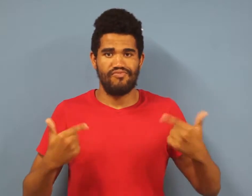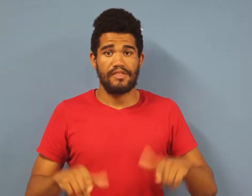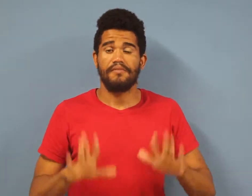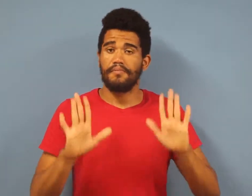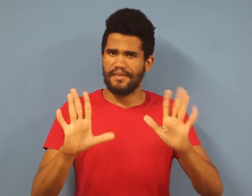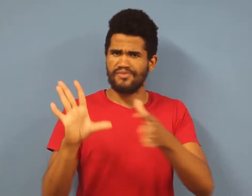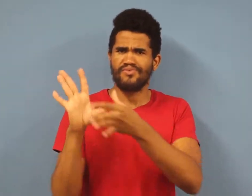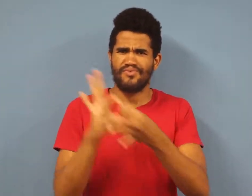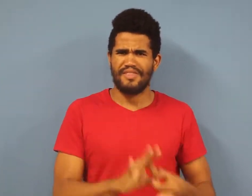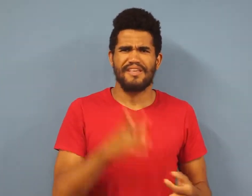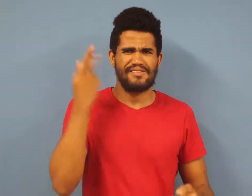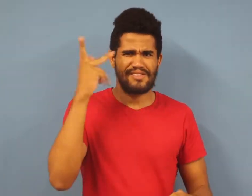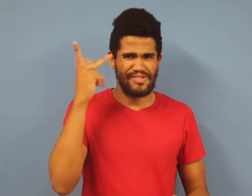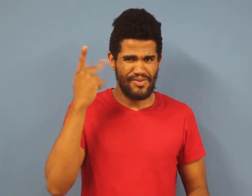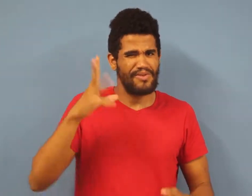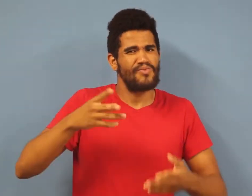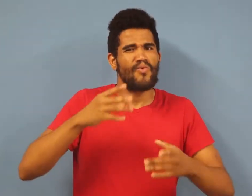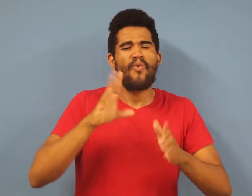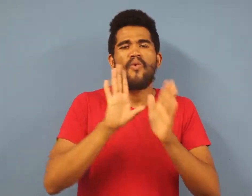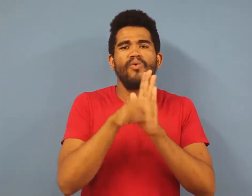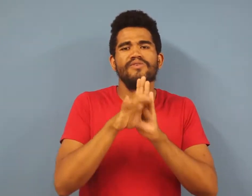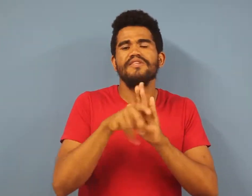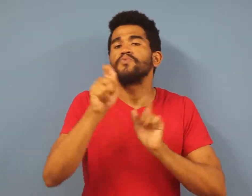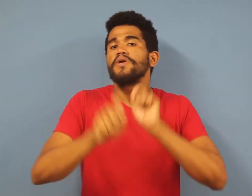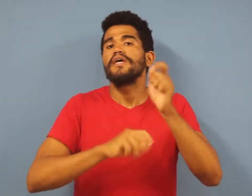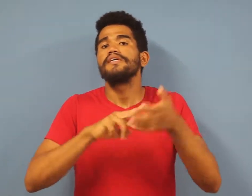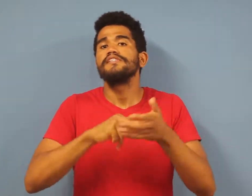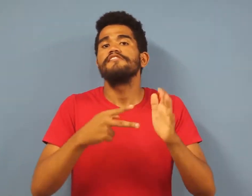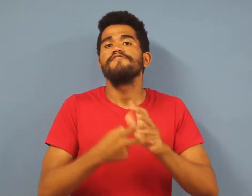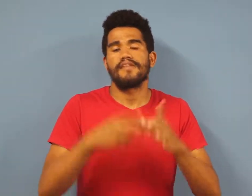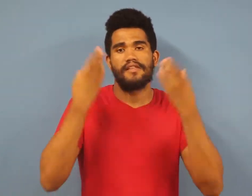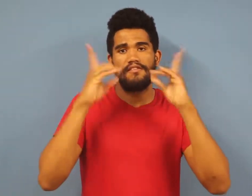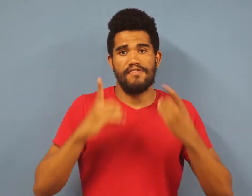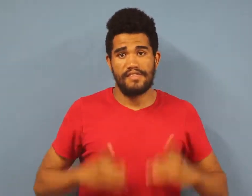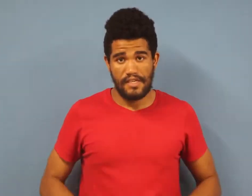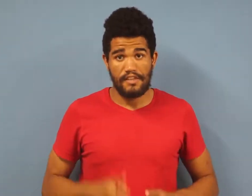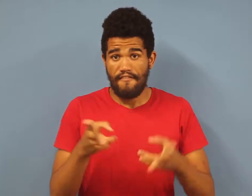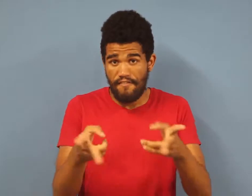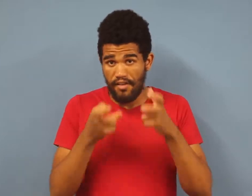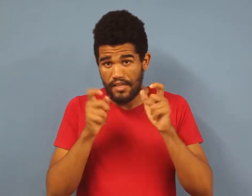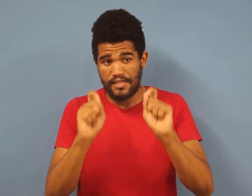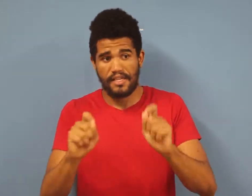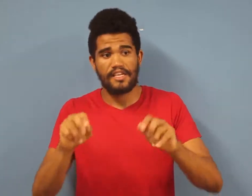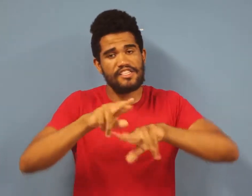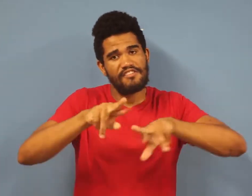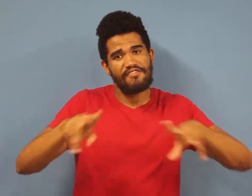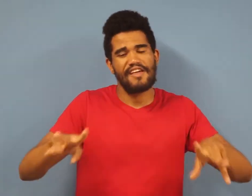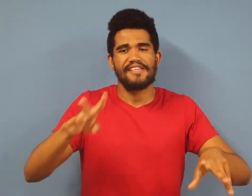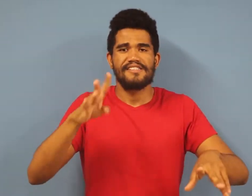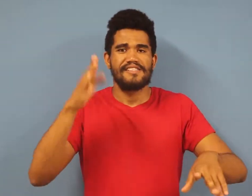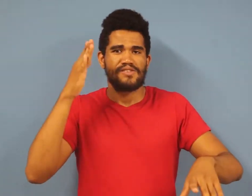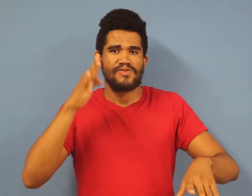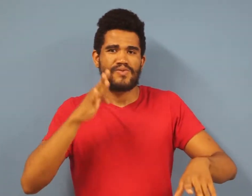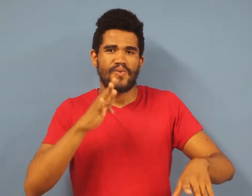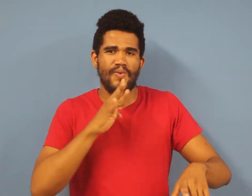histórico do conceito de deficiência, verifica-se que diversas compreensões foram dadas a esse público desde